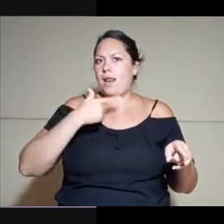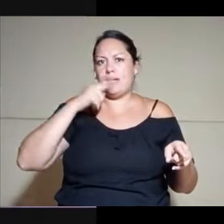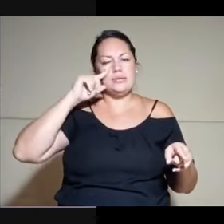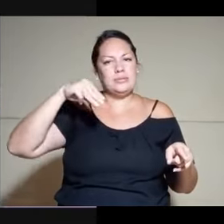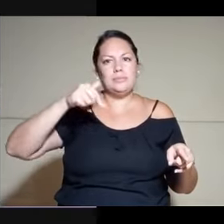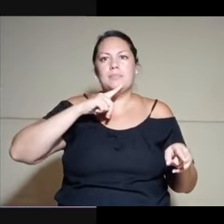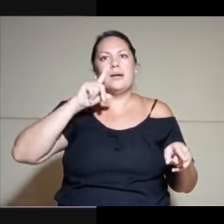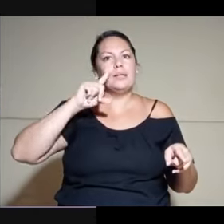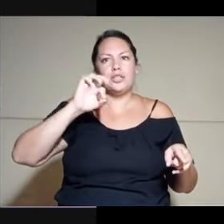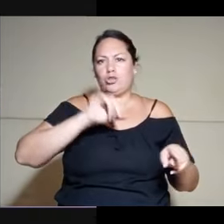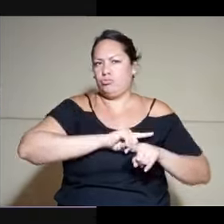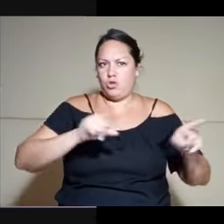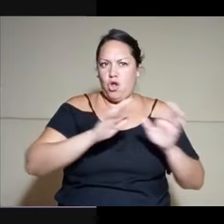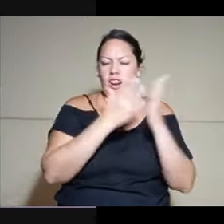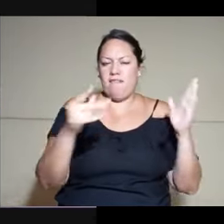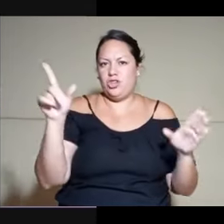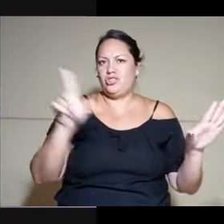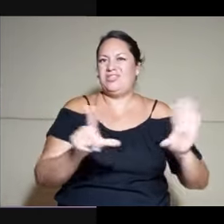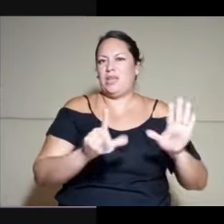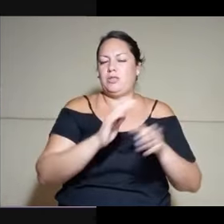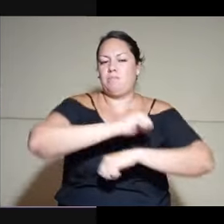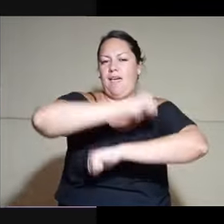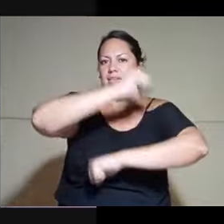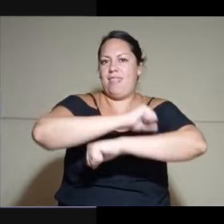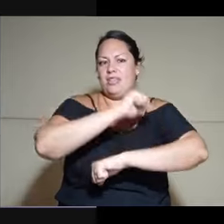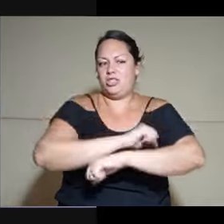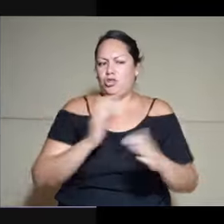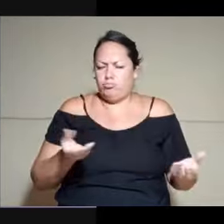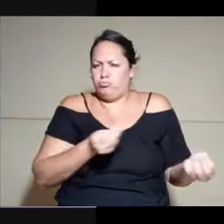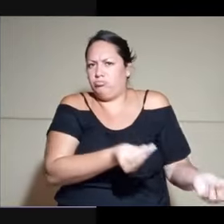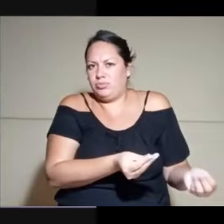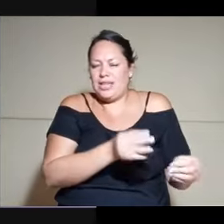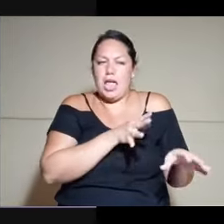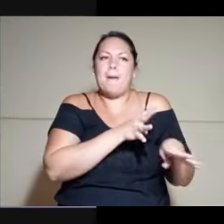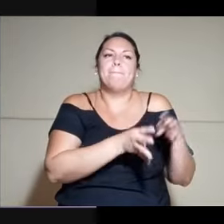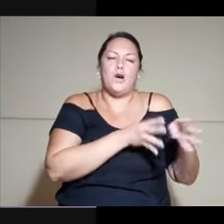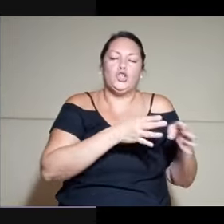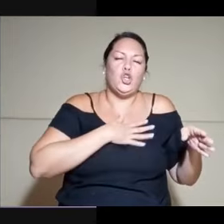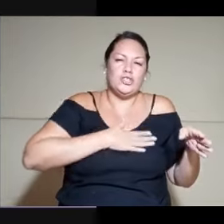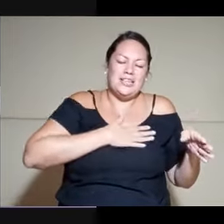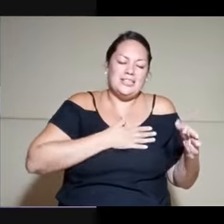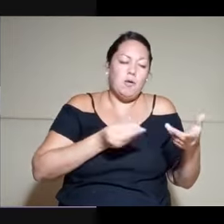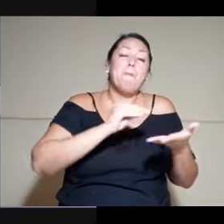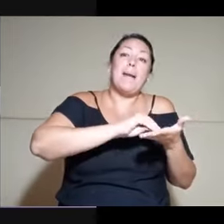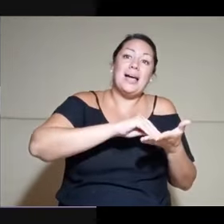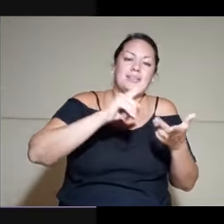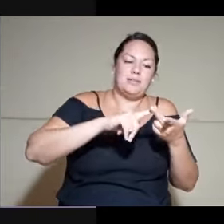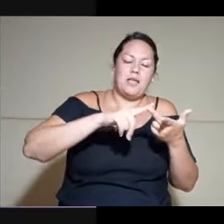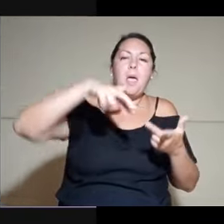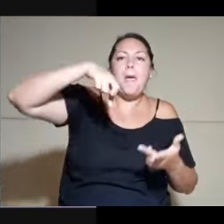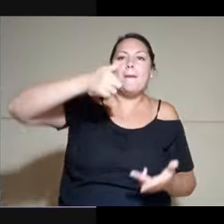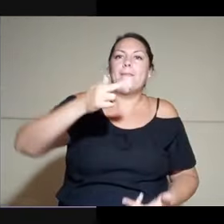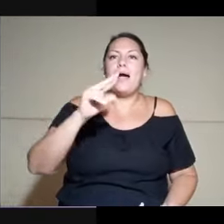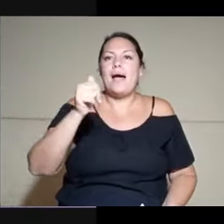Porque dice motor sensitivo, no parasimpático. Yo tengo la 7ª edición. Yo también. Está